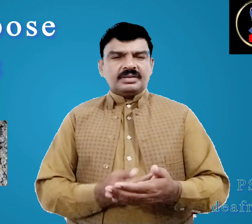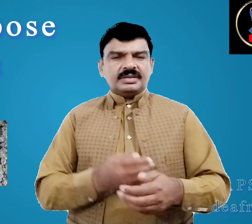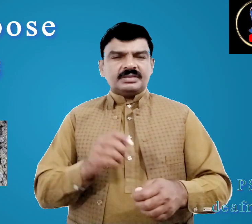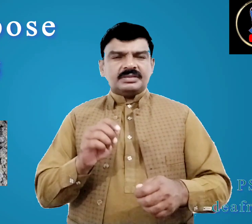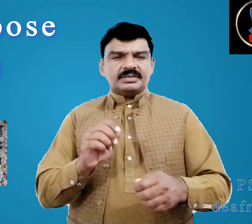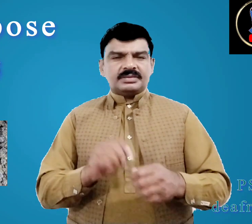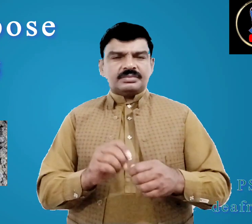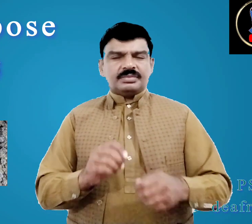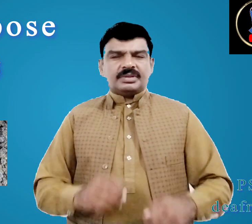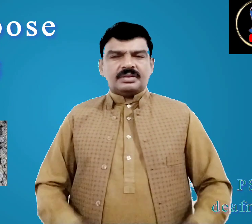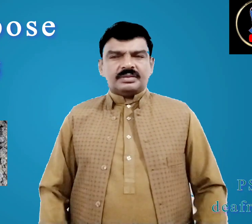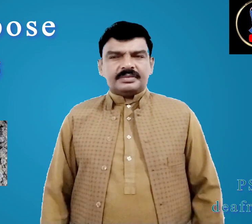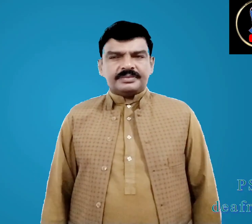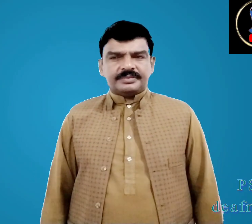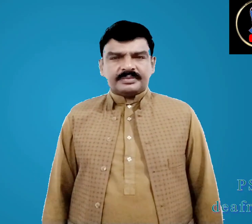नई चीज बनाना,